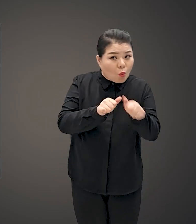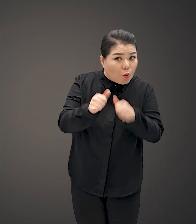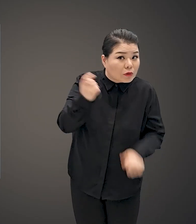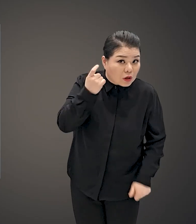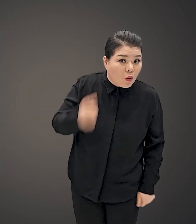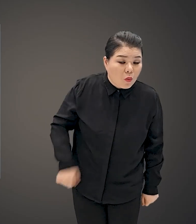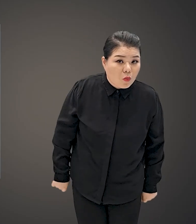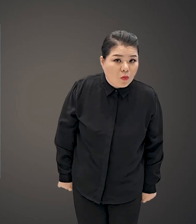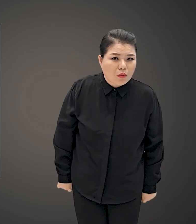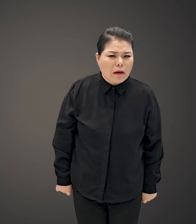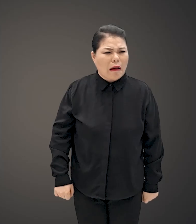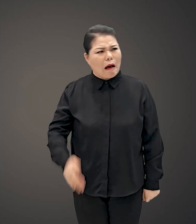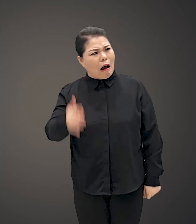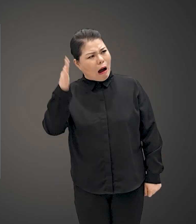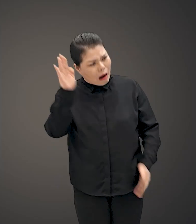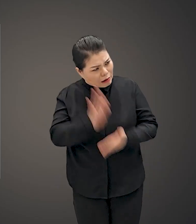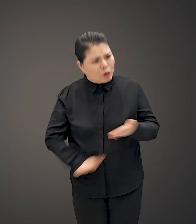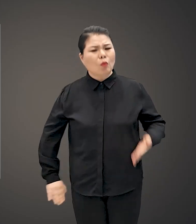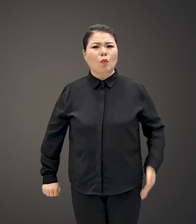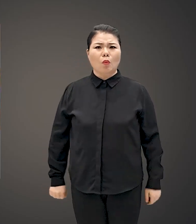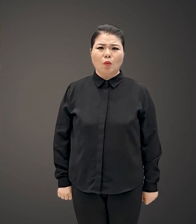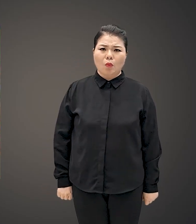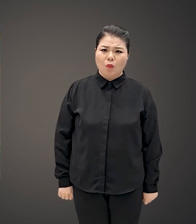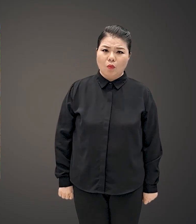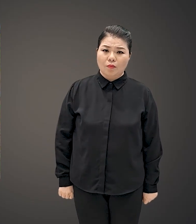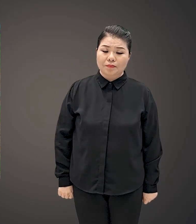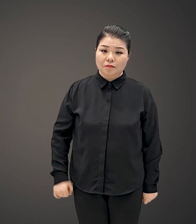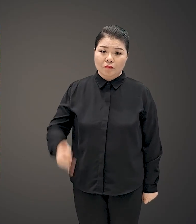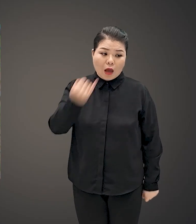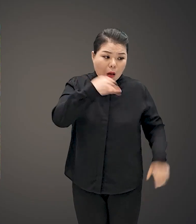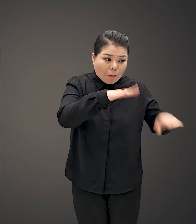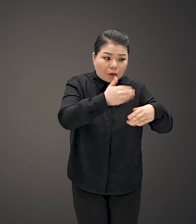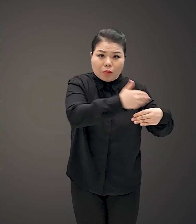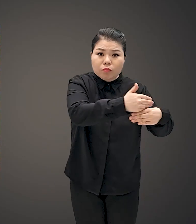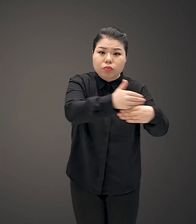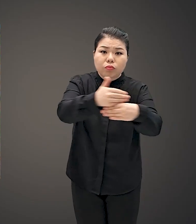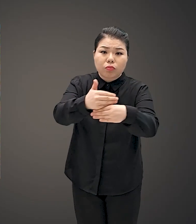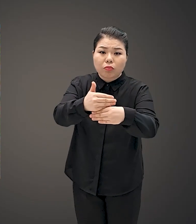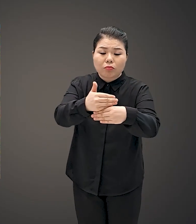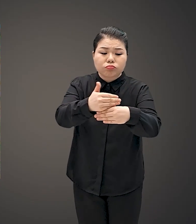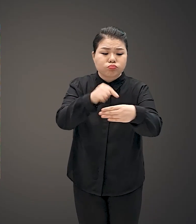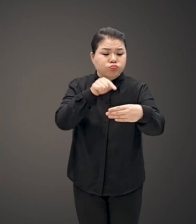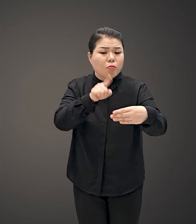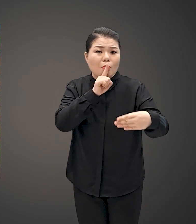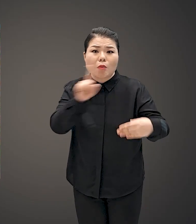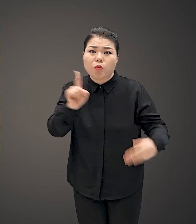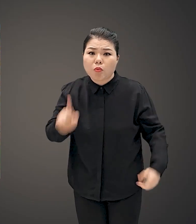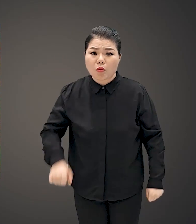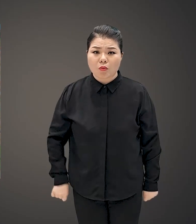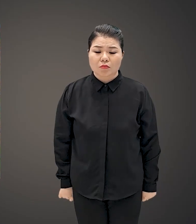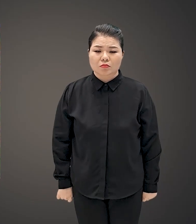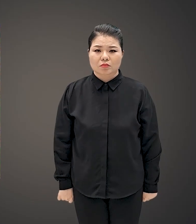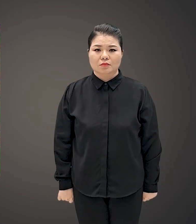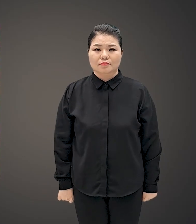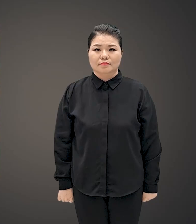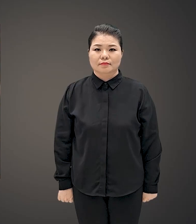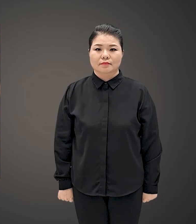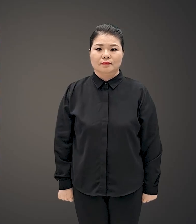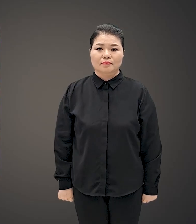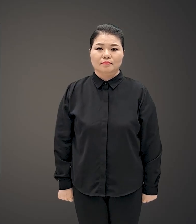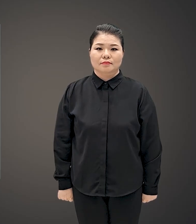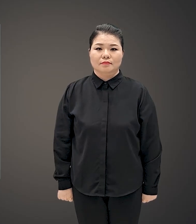소문 들었나? 애구머니나? 바다를 막는데 그게 무슨 말인가?